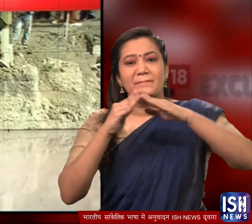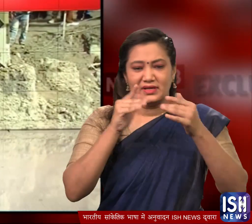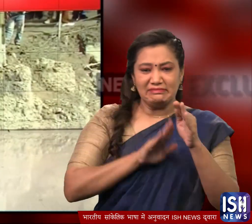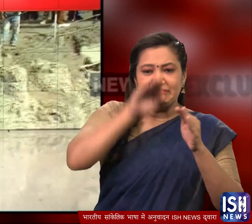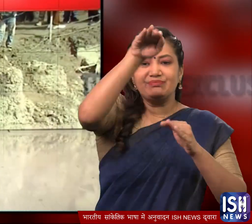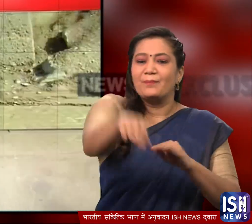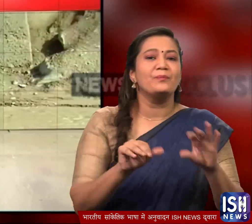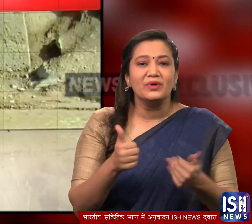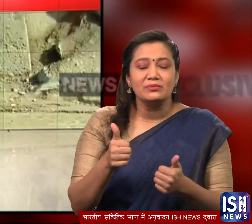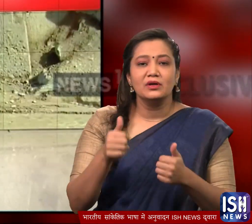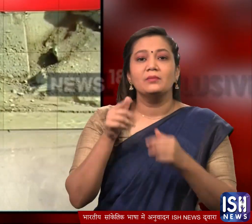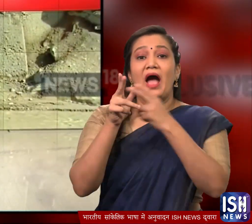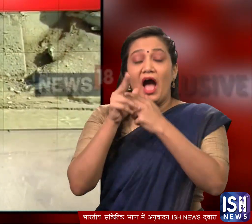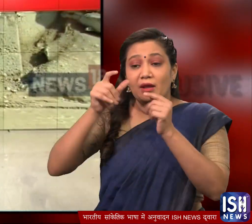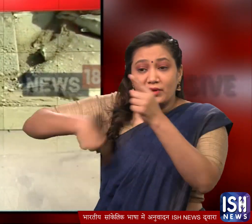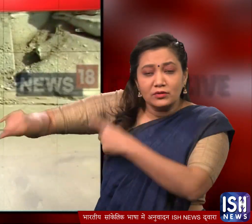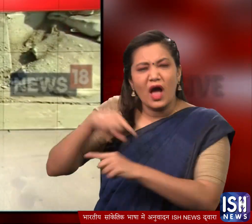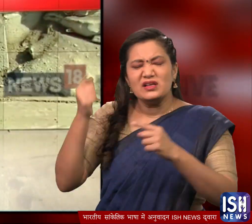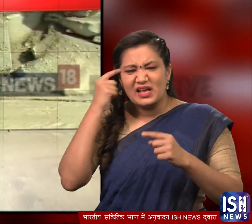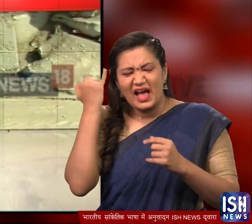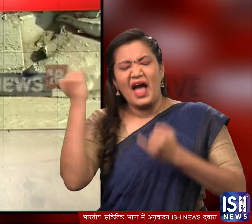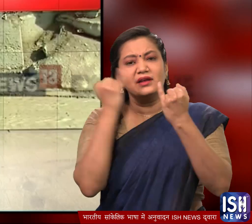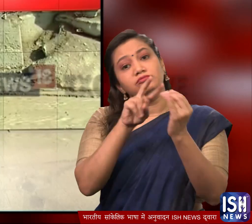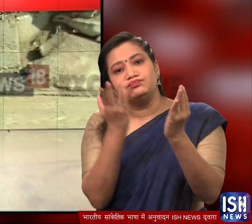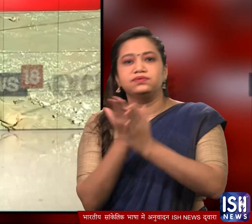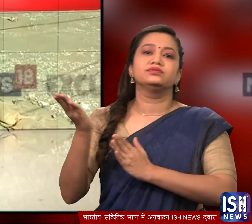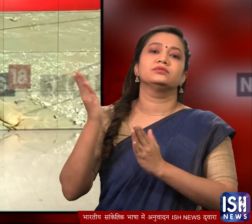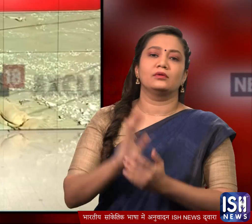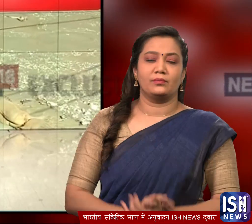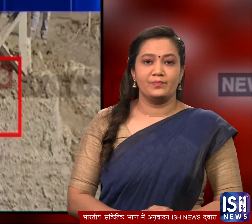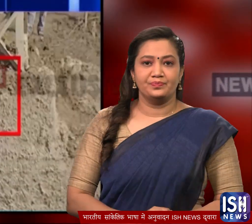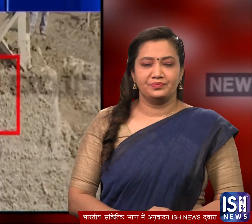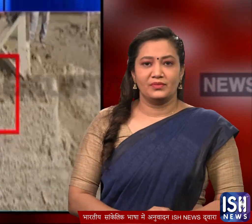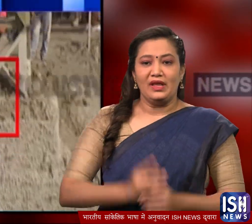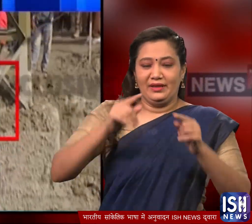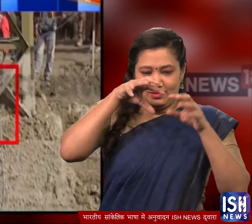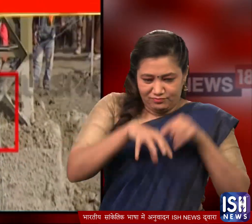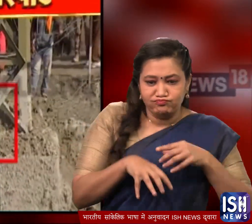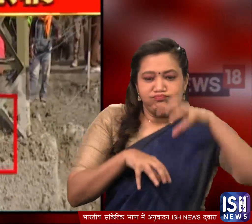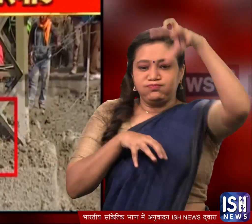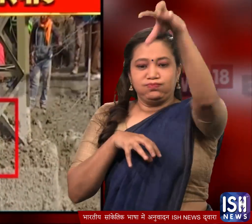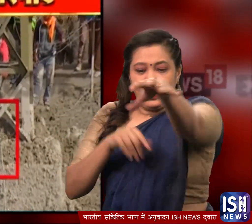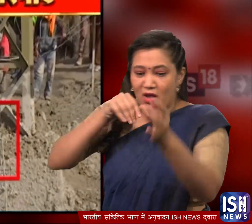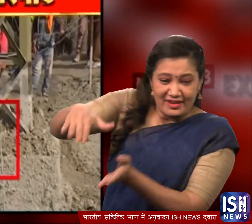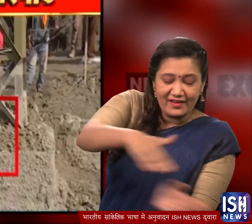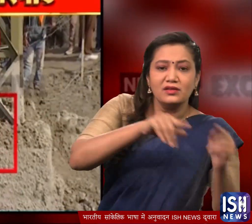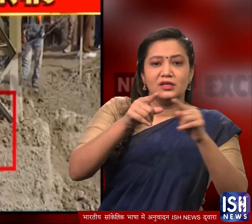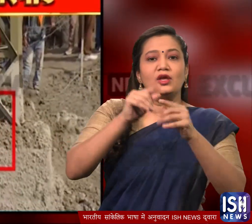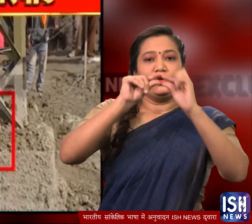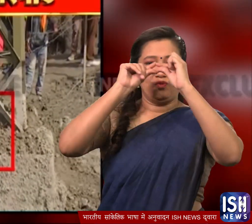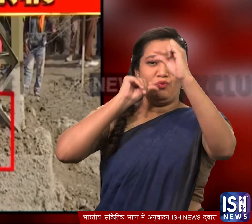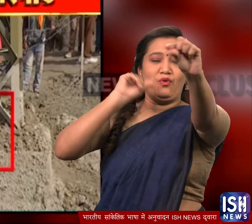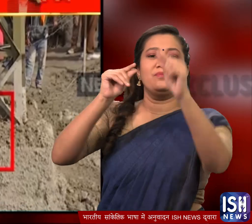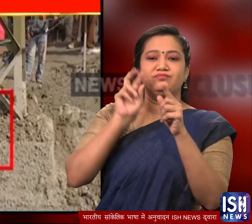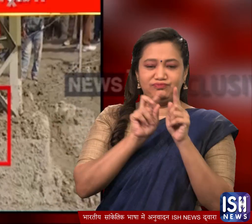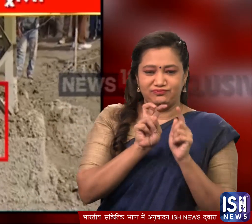पर पुल बनाना मुमकिन नहीं है, लेकिन सेना के जवानों ने लोगों को राहत देने की अलग तरकीब निकाली और दूसरी तरफ के गांव के लोगों को